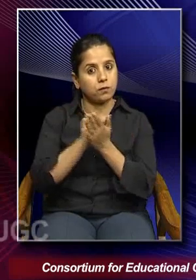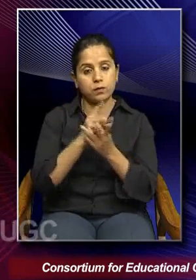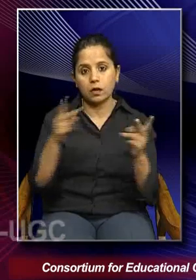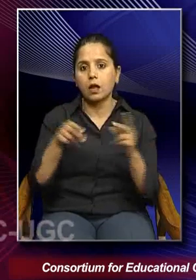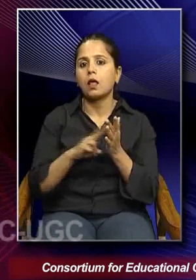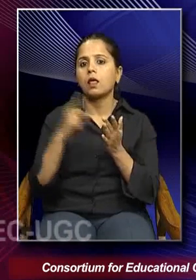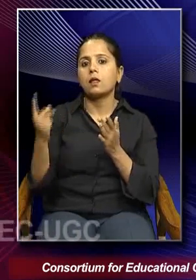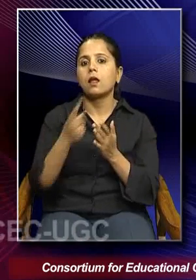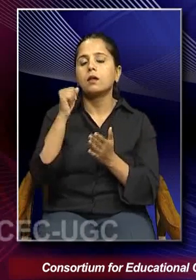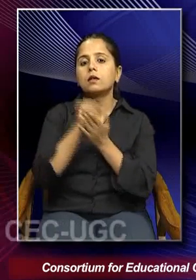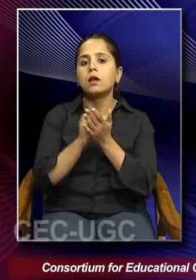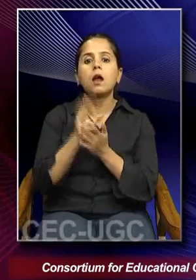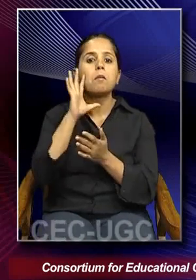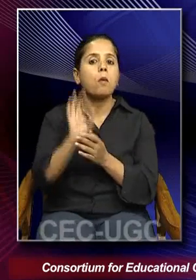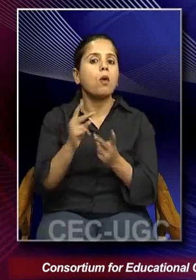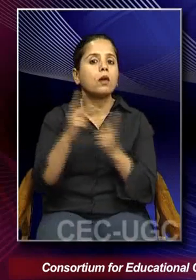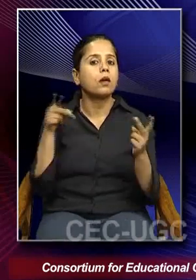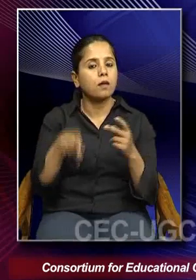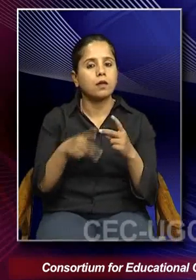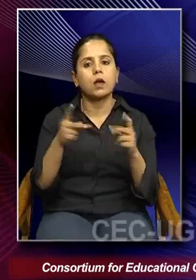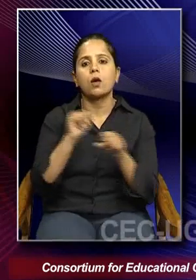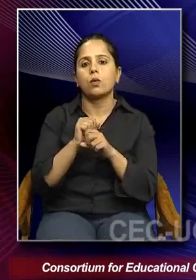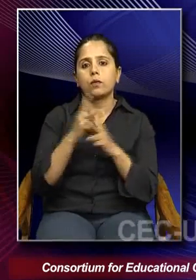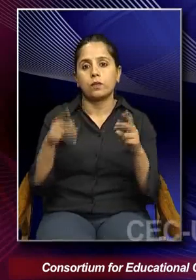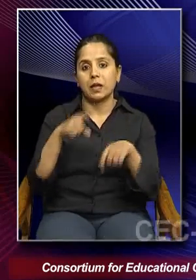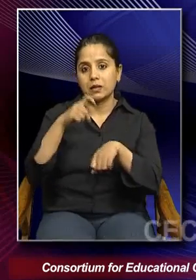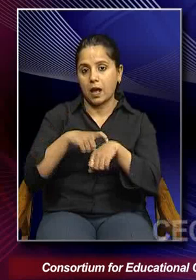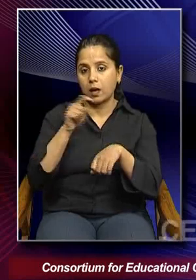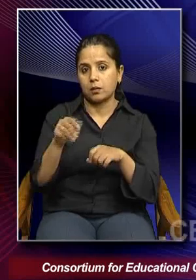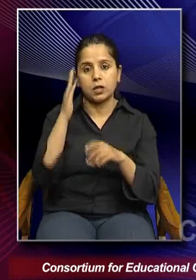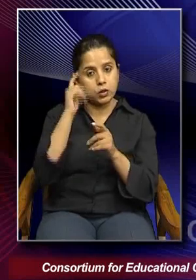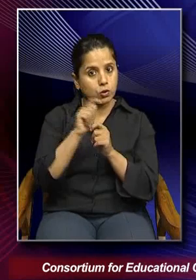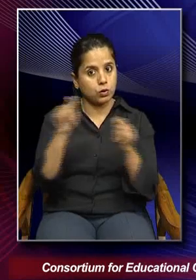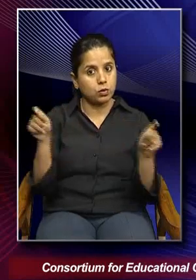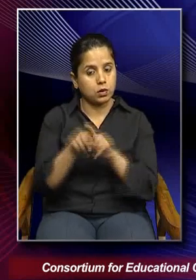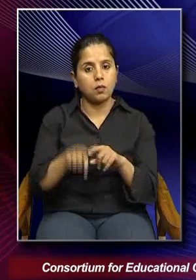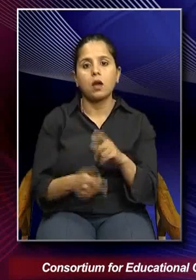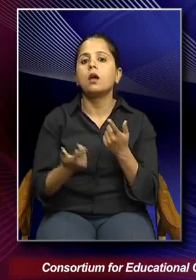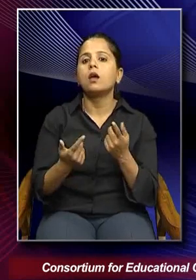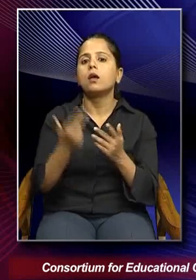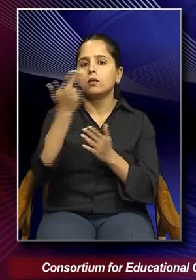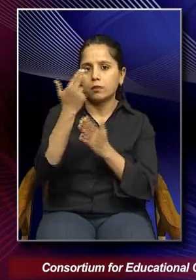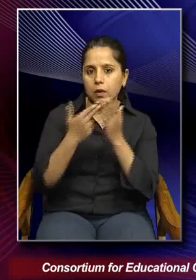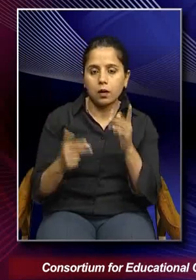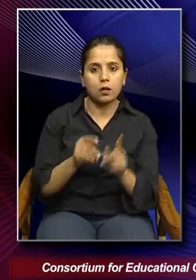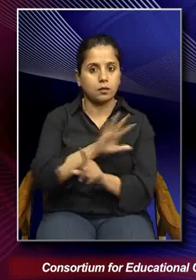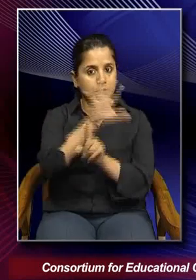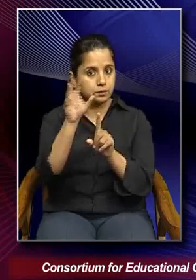महत्व के कार्य का निष्पादन किया टाइम्स पत्रिका की तरह कल संस्कृति